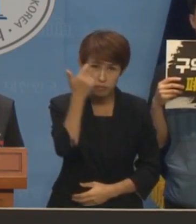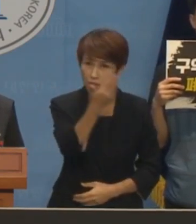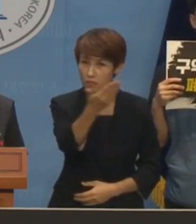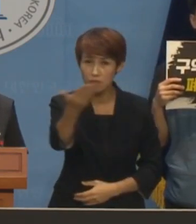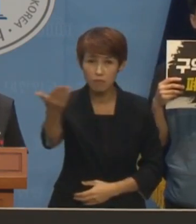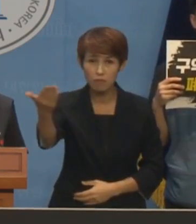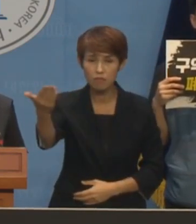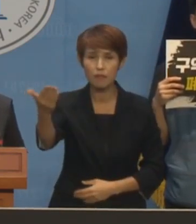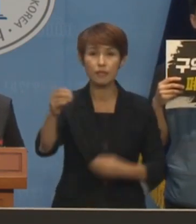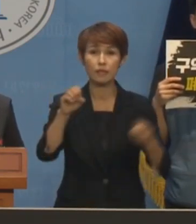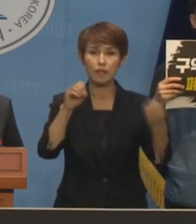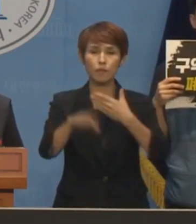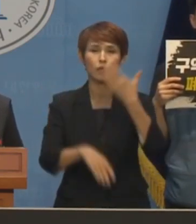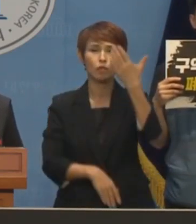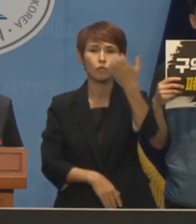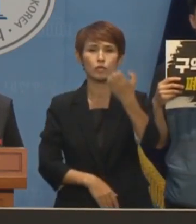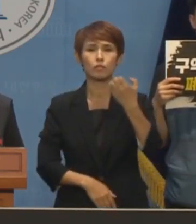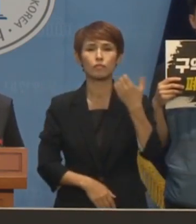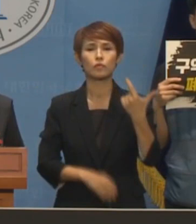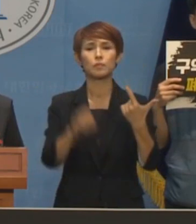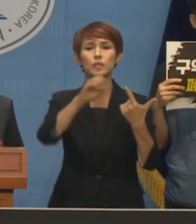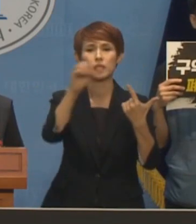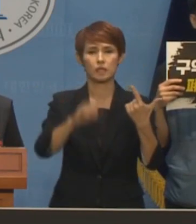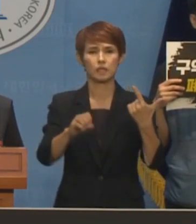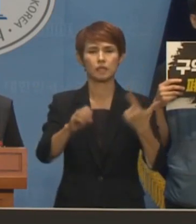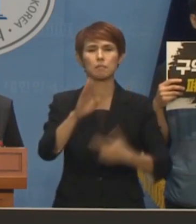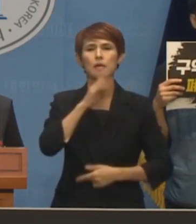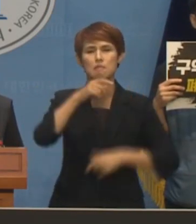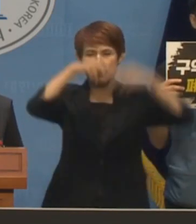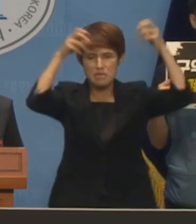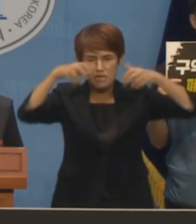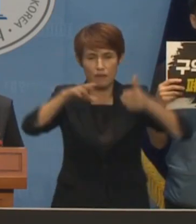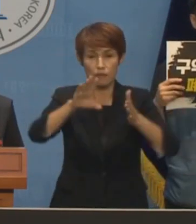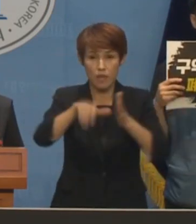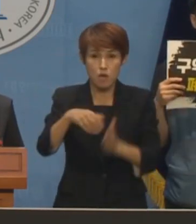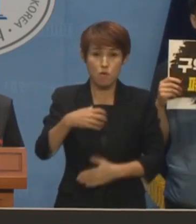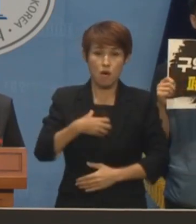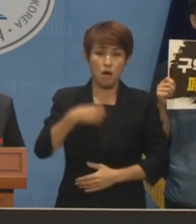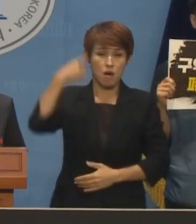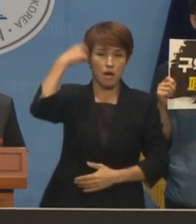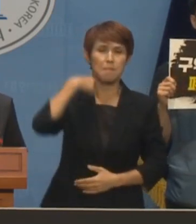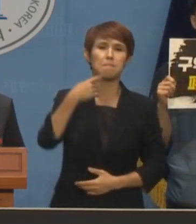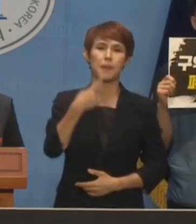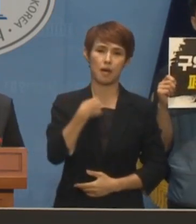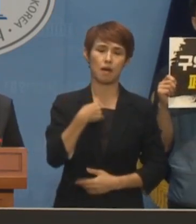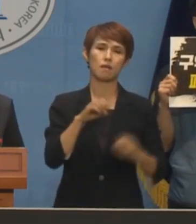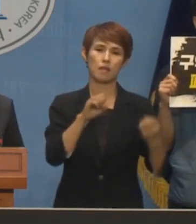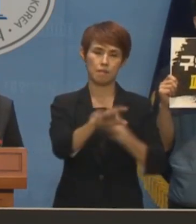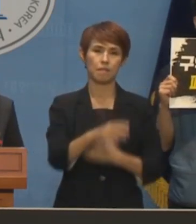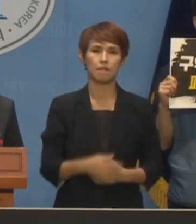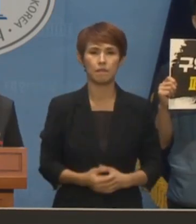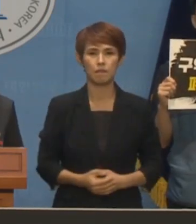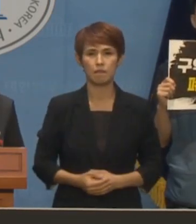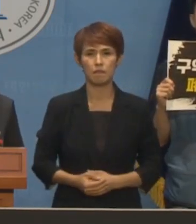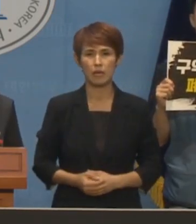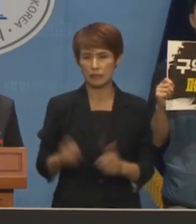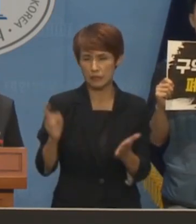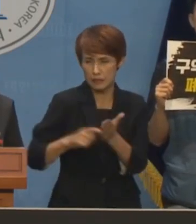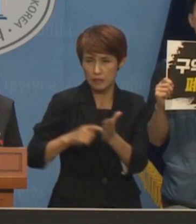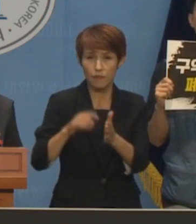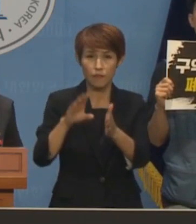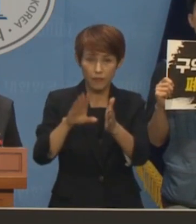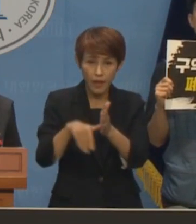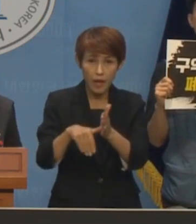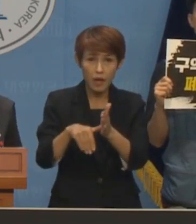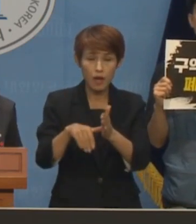질문에 96% 위협을 느꼈다고 답했고 이에 비해 위급한 상황에서